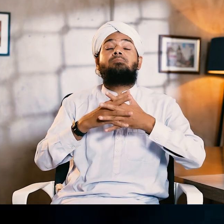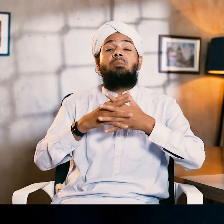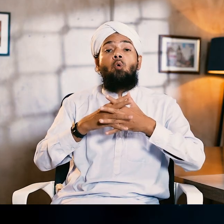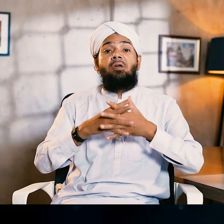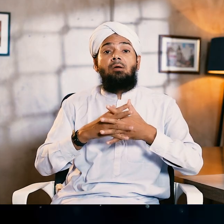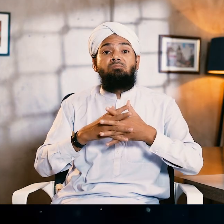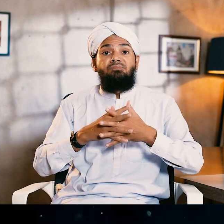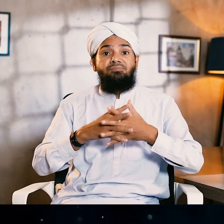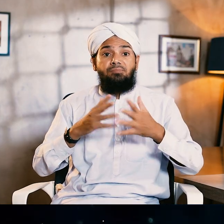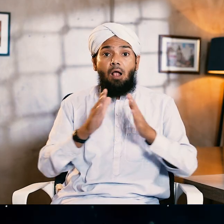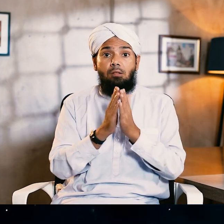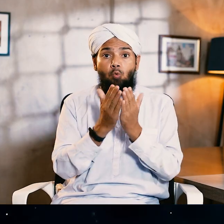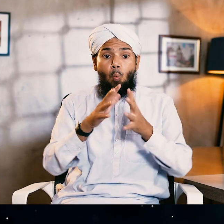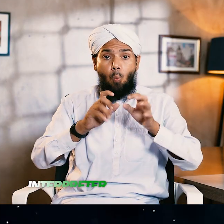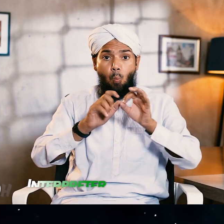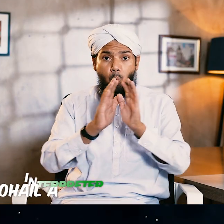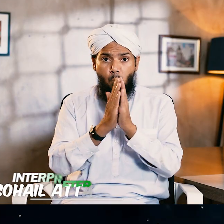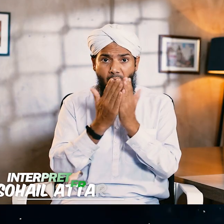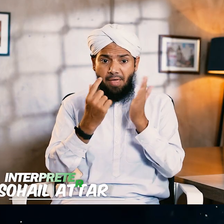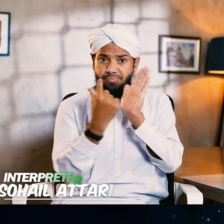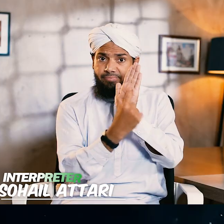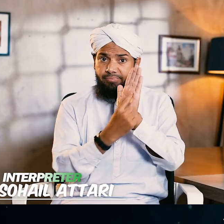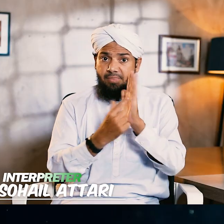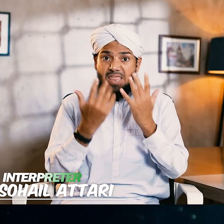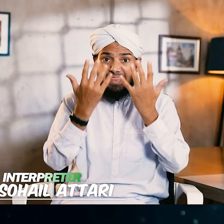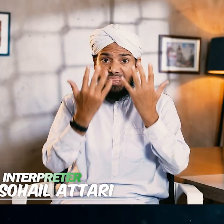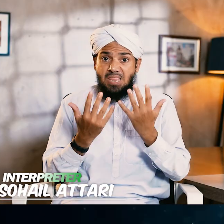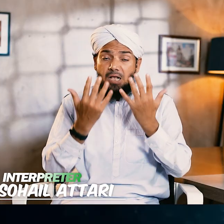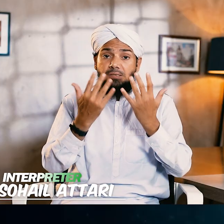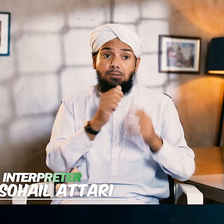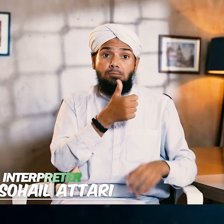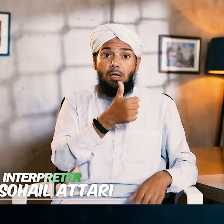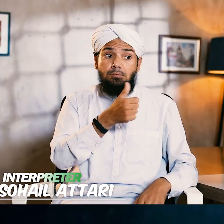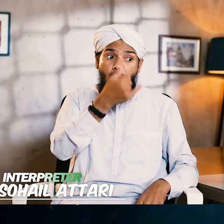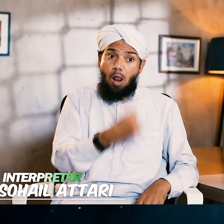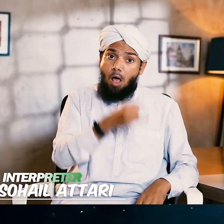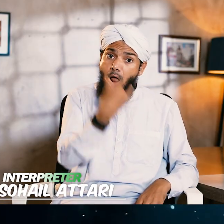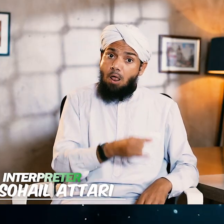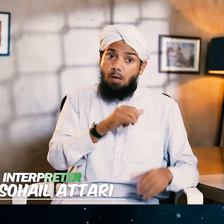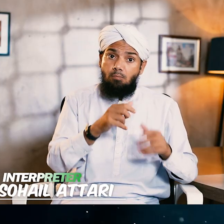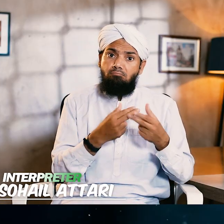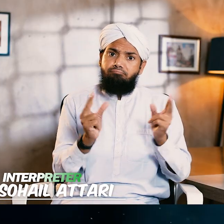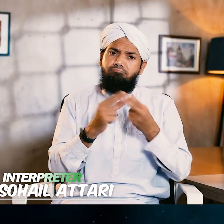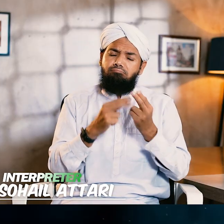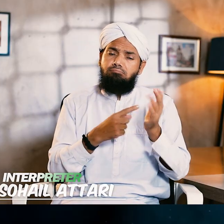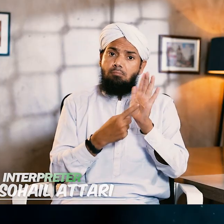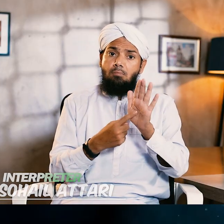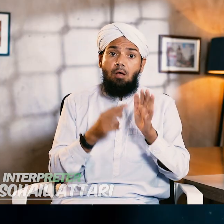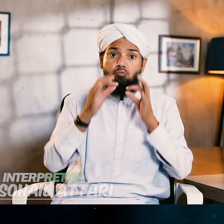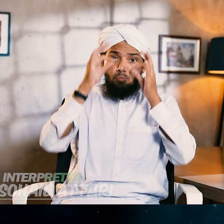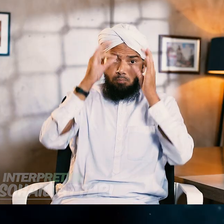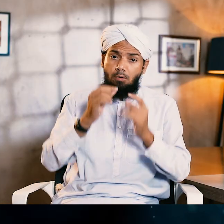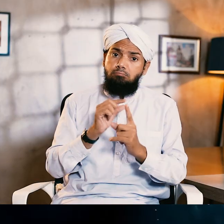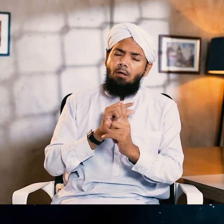میں ولید بن مغیرہ کے 10 عیب قرآن نے گنوائے ہیں۔ یہ سرکار پر معاذ اللہ یہ زبان کھولتا تھا، بد